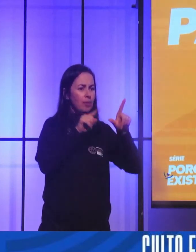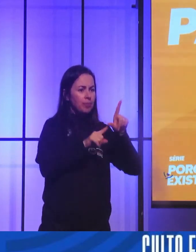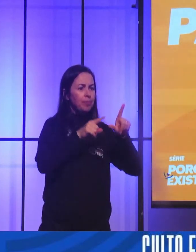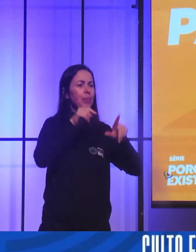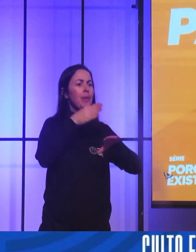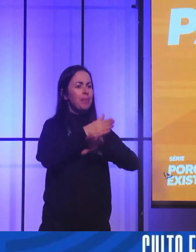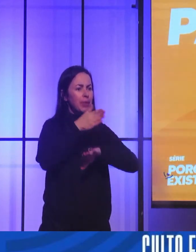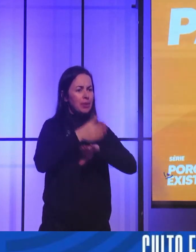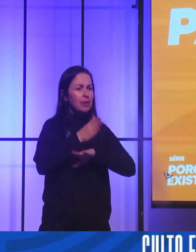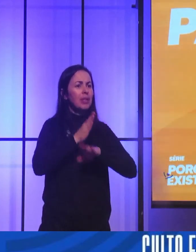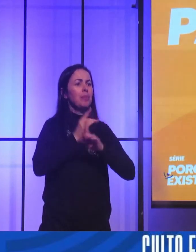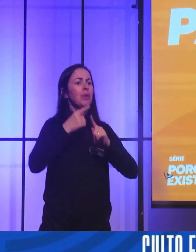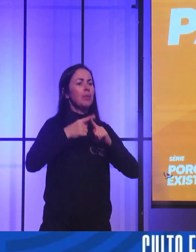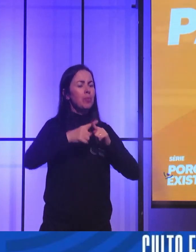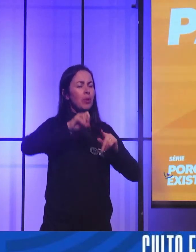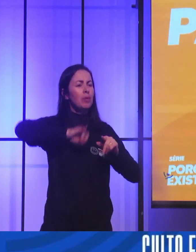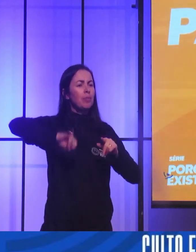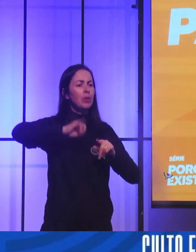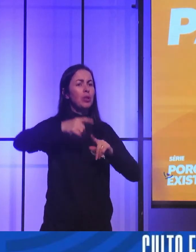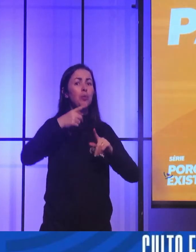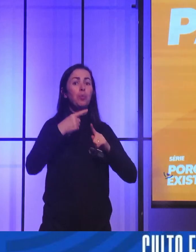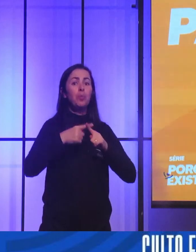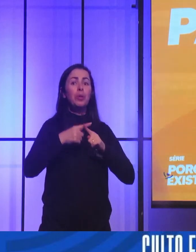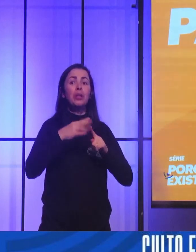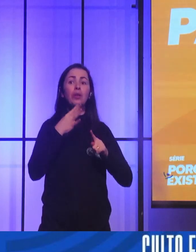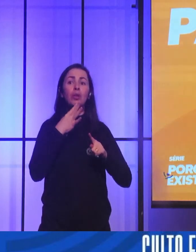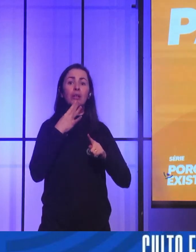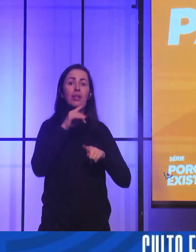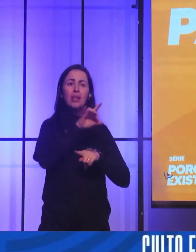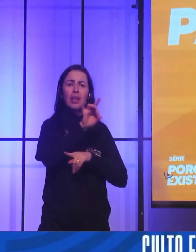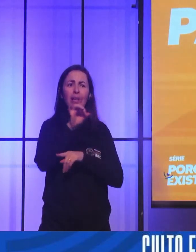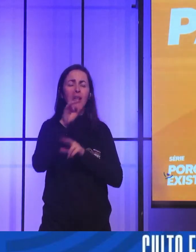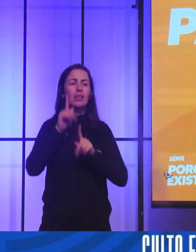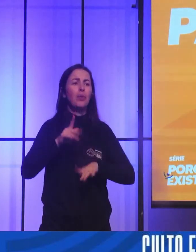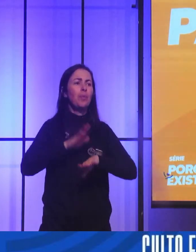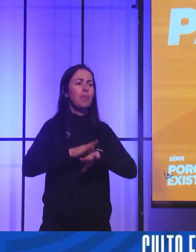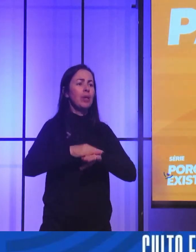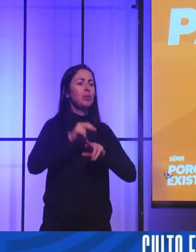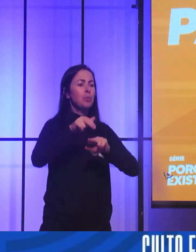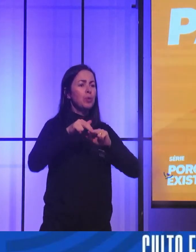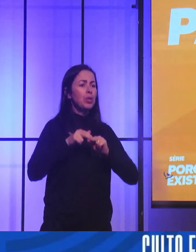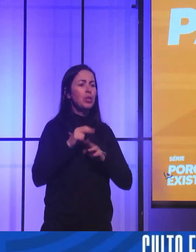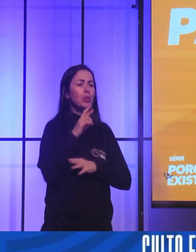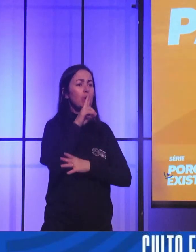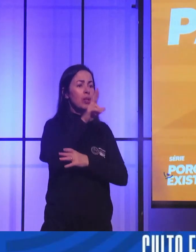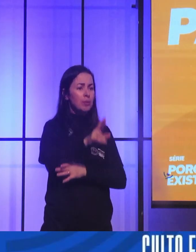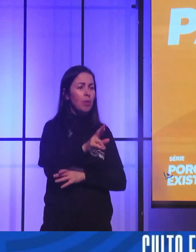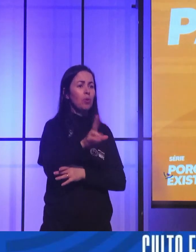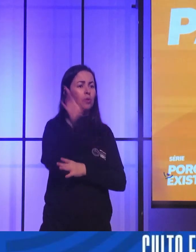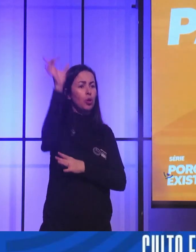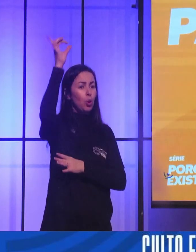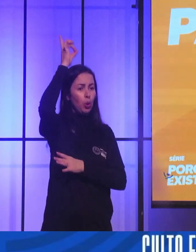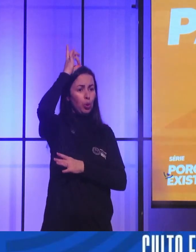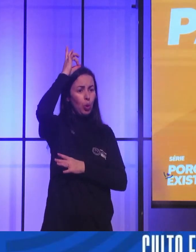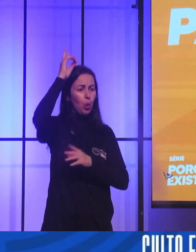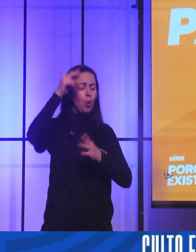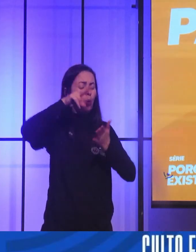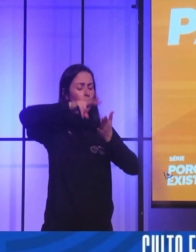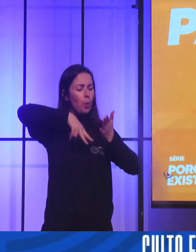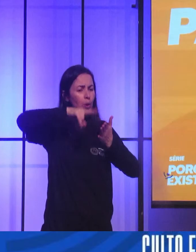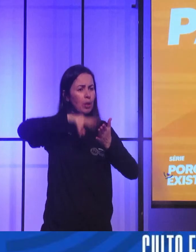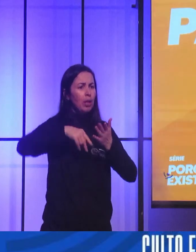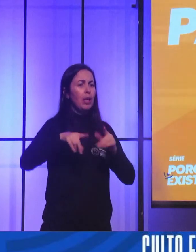e nós queremos que conhecê-lo melhor. Então preencha a pesquisa dos dons espirituais. Leia o